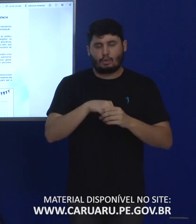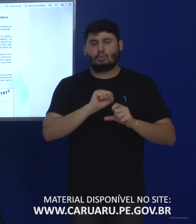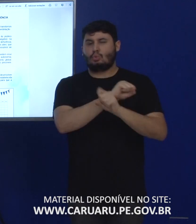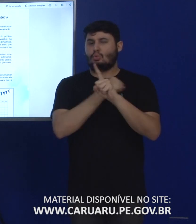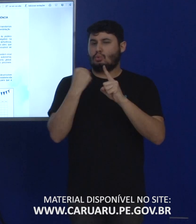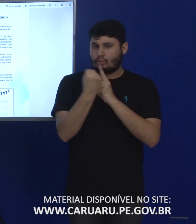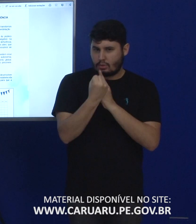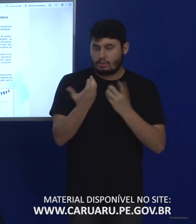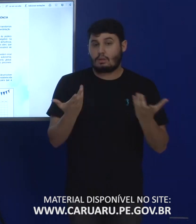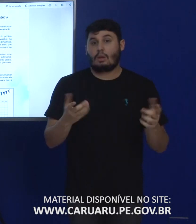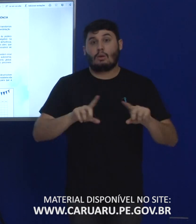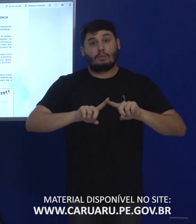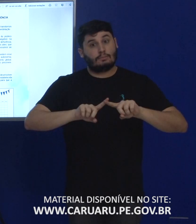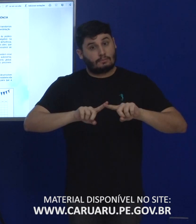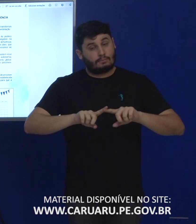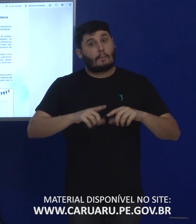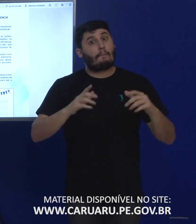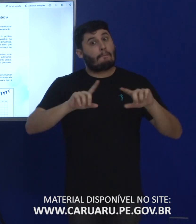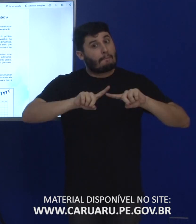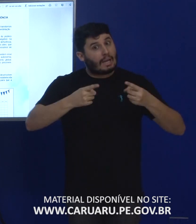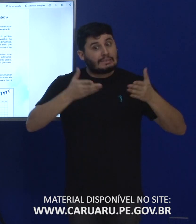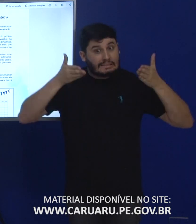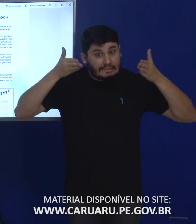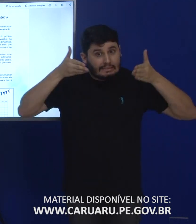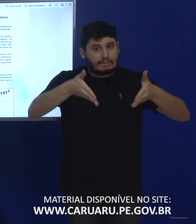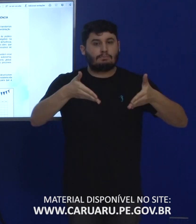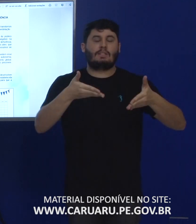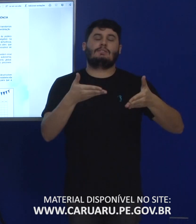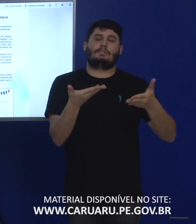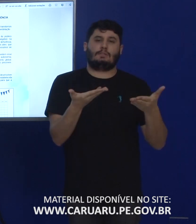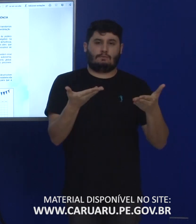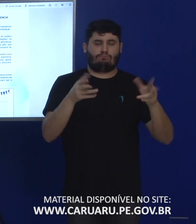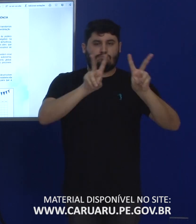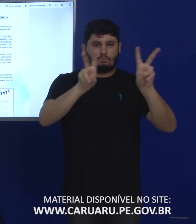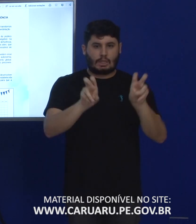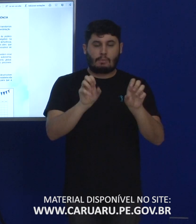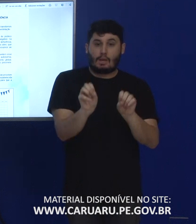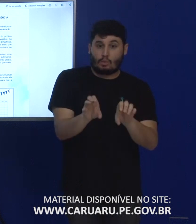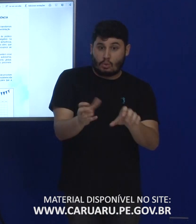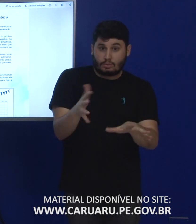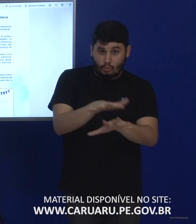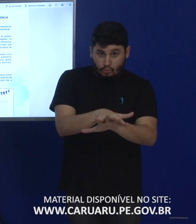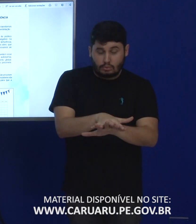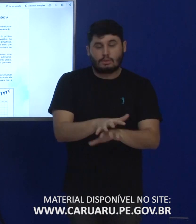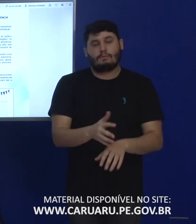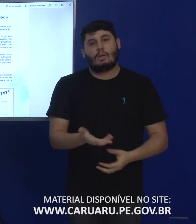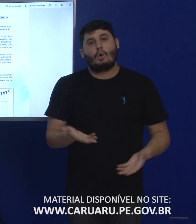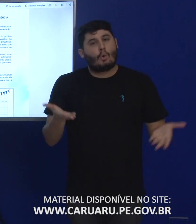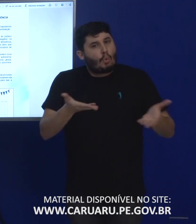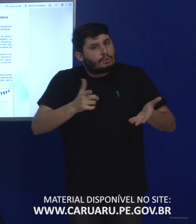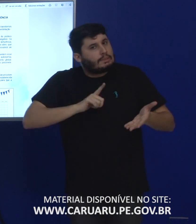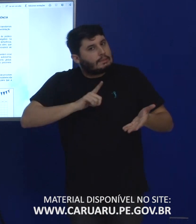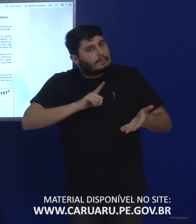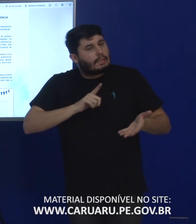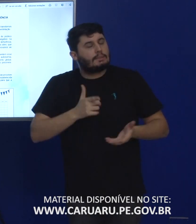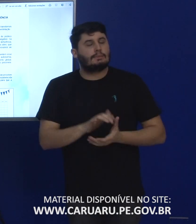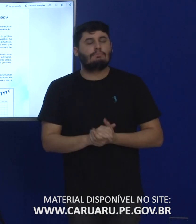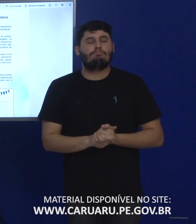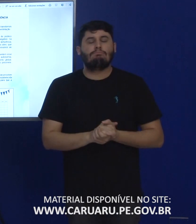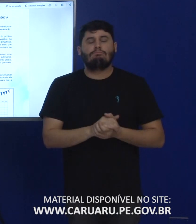de maneira específica, voltando para o nosso contexto da educação inclusiva, a gente tem hoje aqui